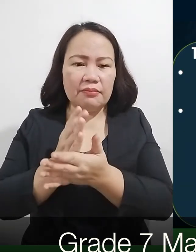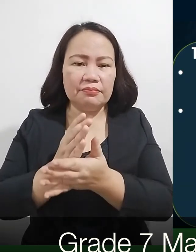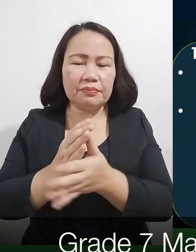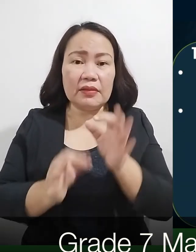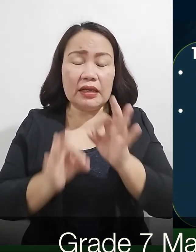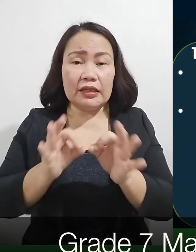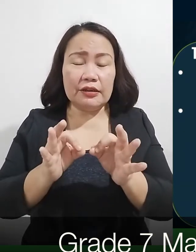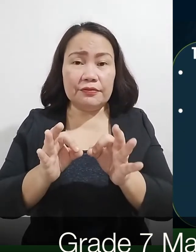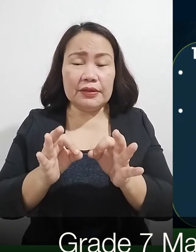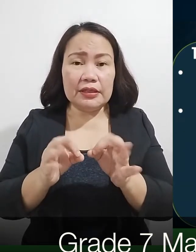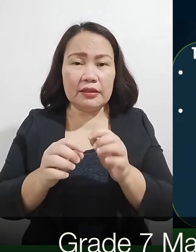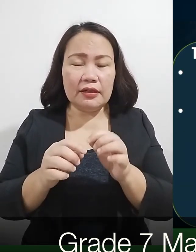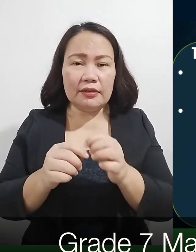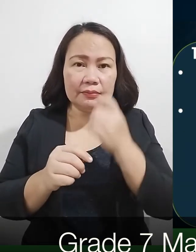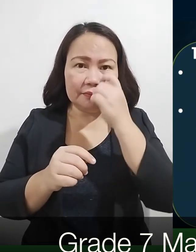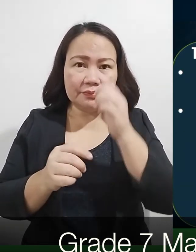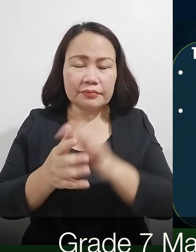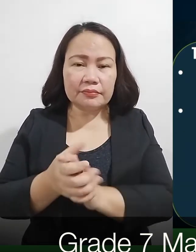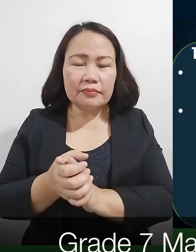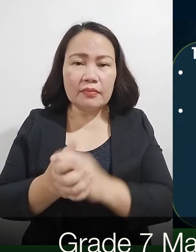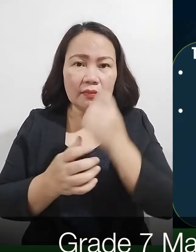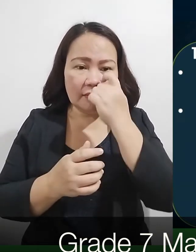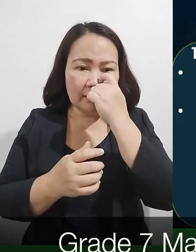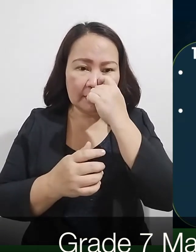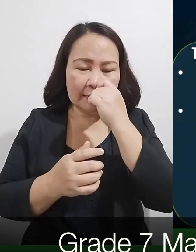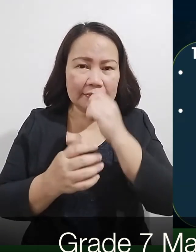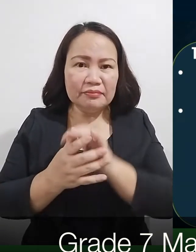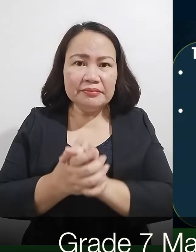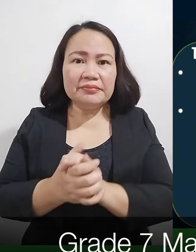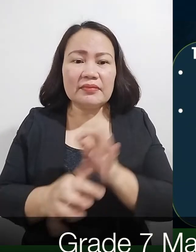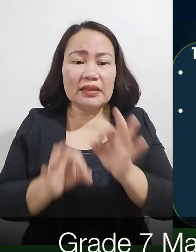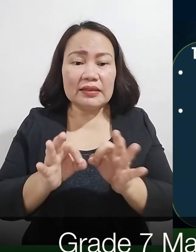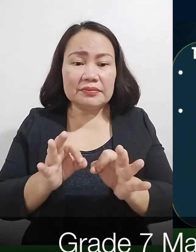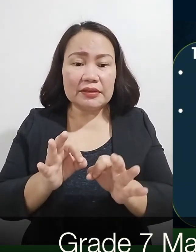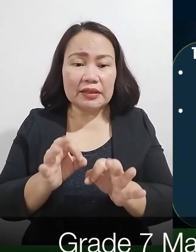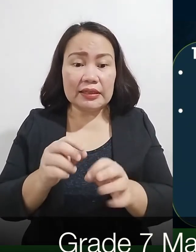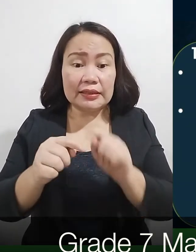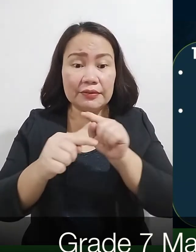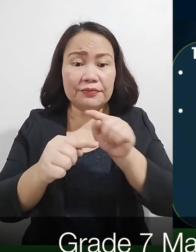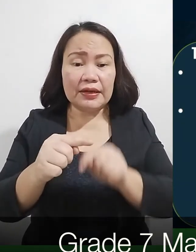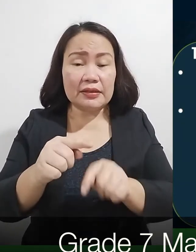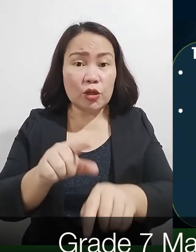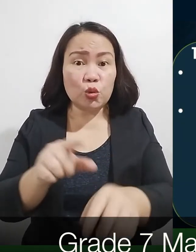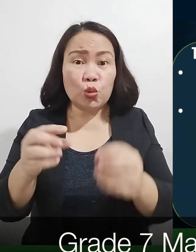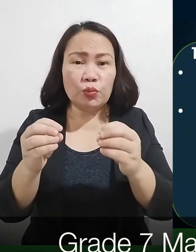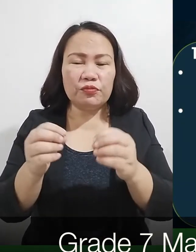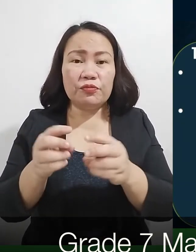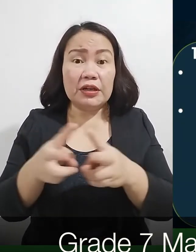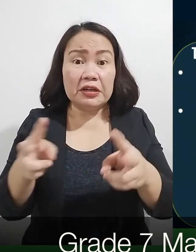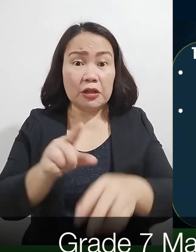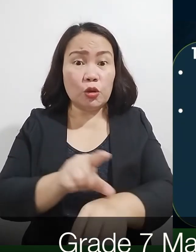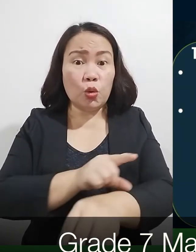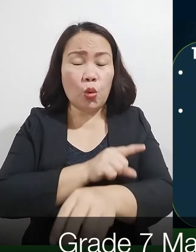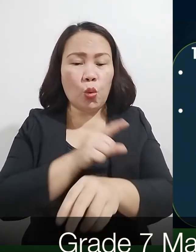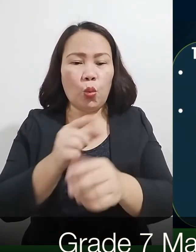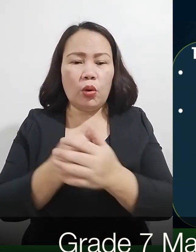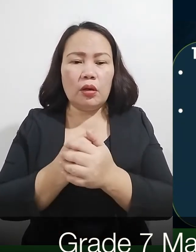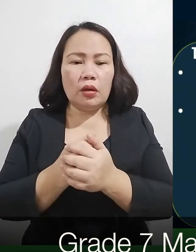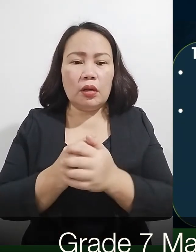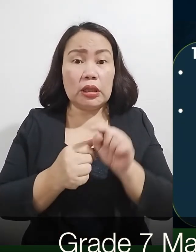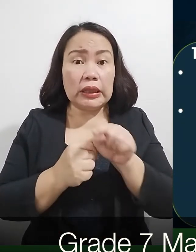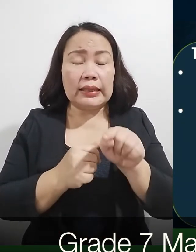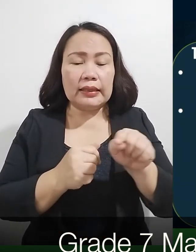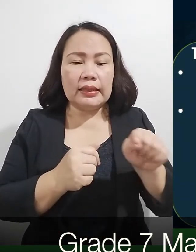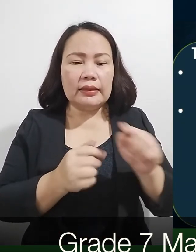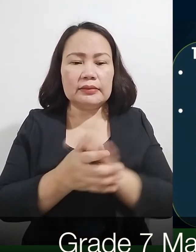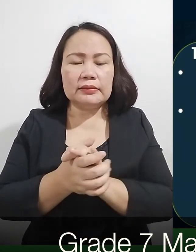going to divide a number using calculator, di ba, ang haba niya, yung masyadong mahaba yung values, yung meron